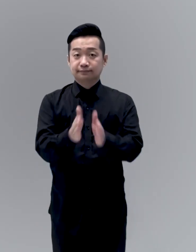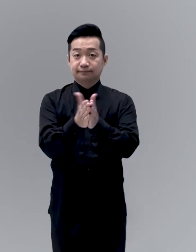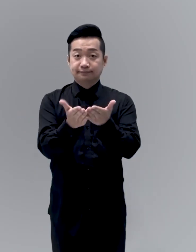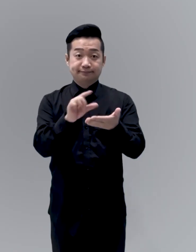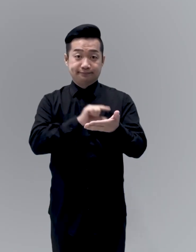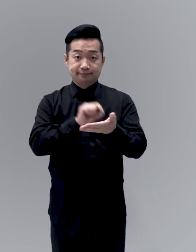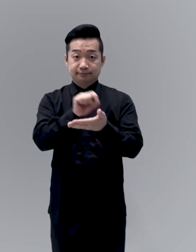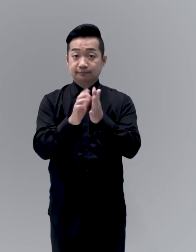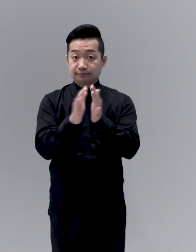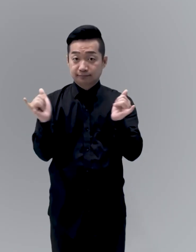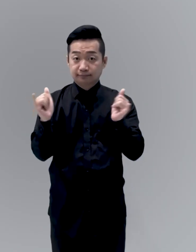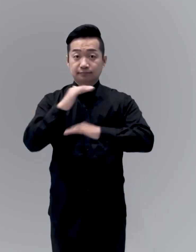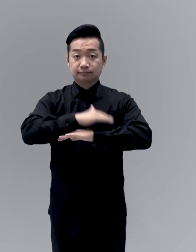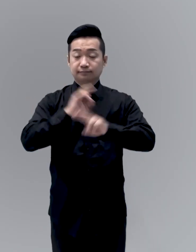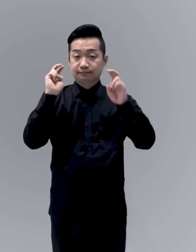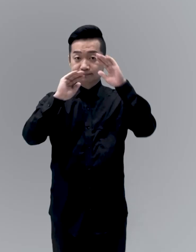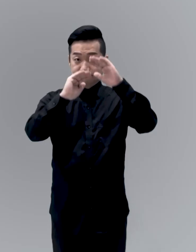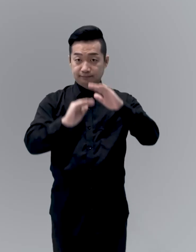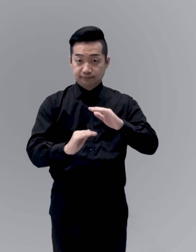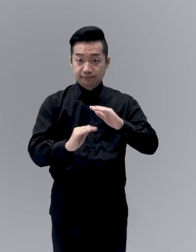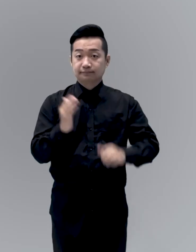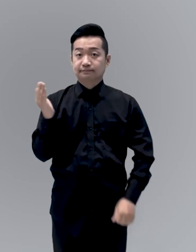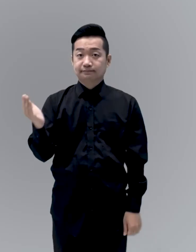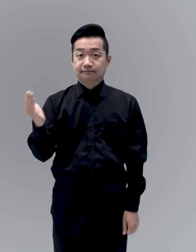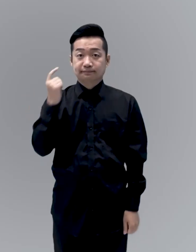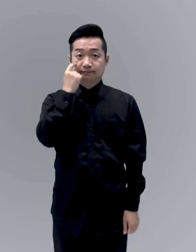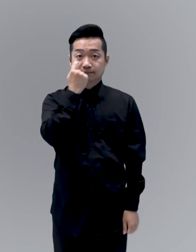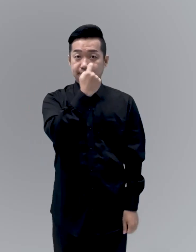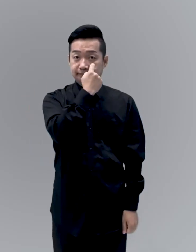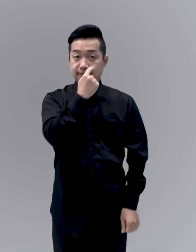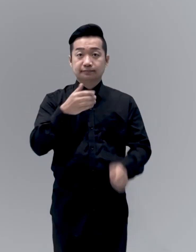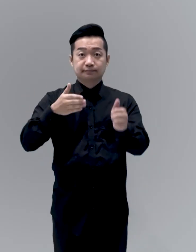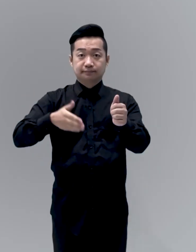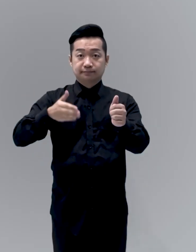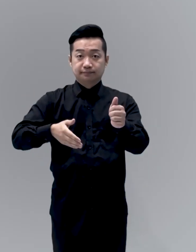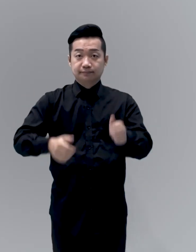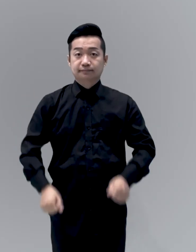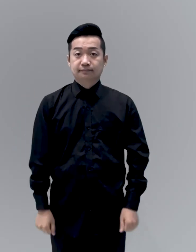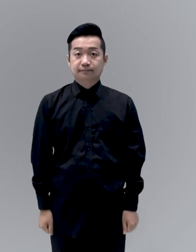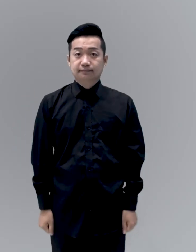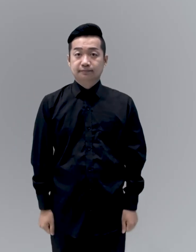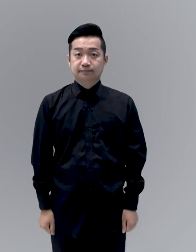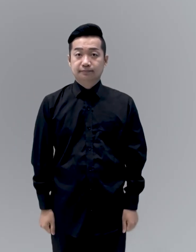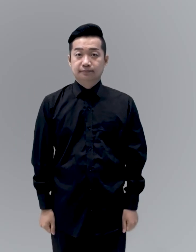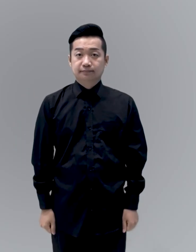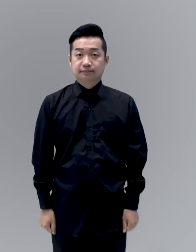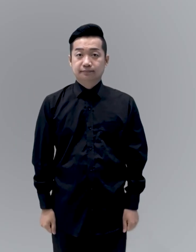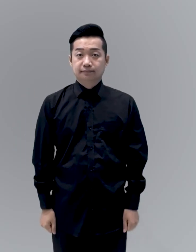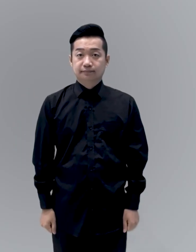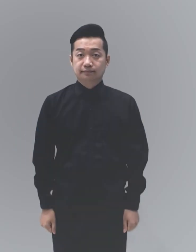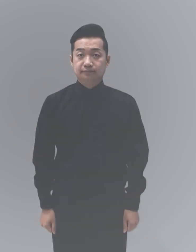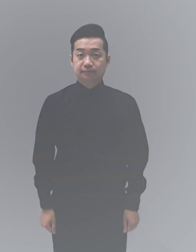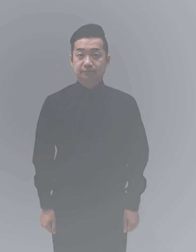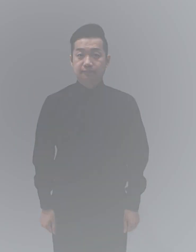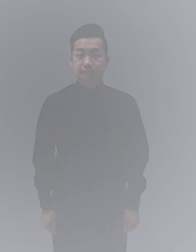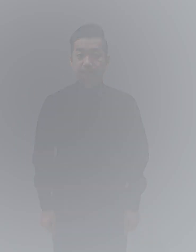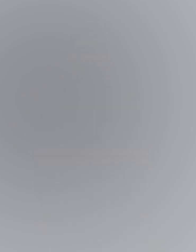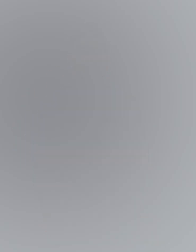도서명 백범 거대한 슬픔. 저자 김별아. 출판사 해냄 출판사.